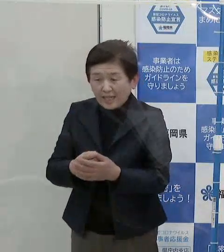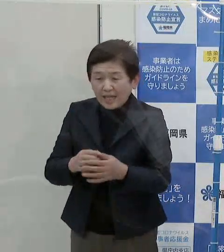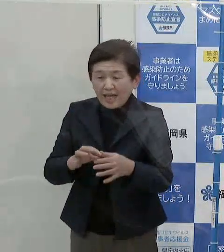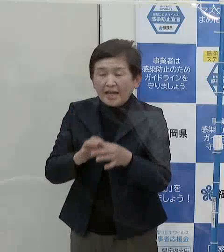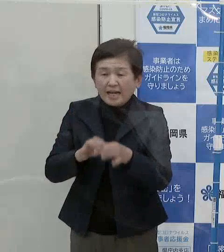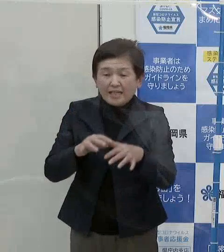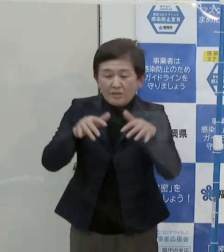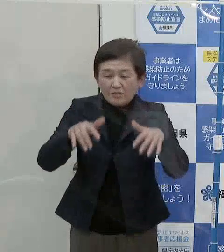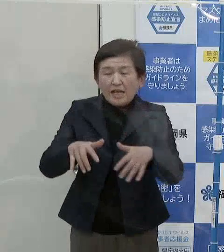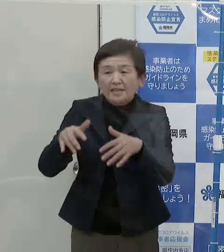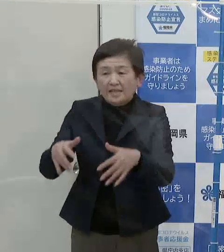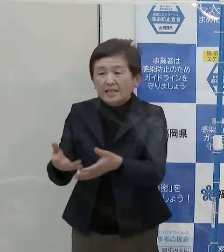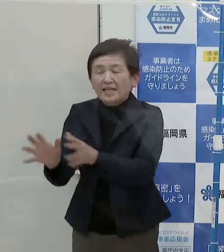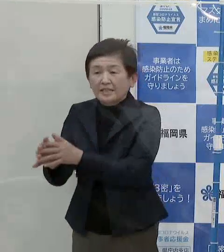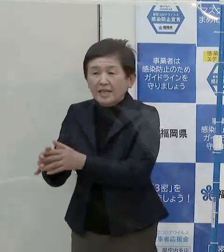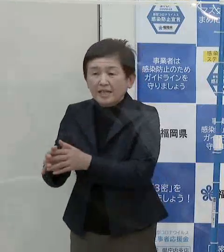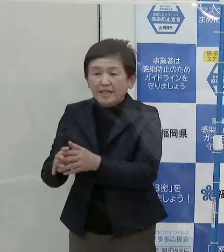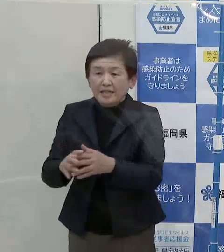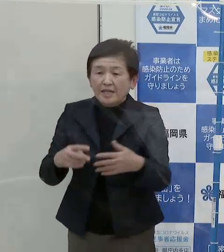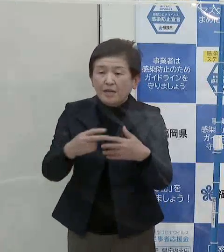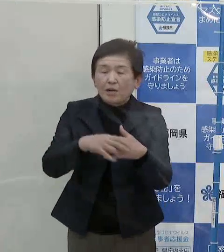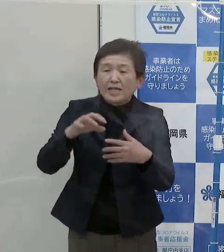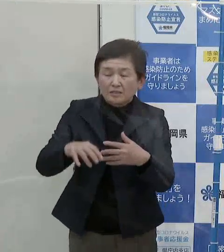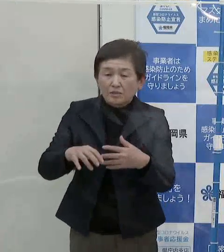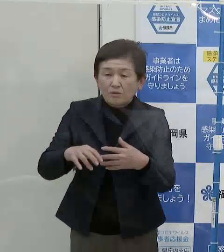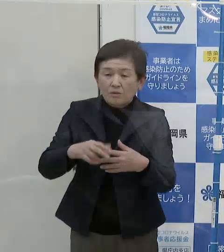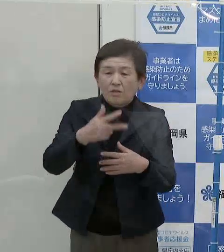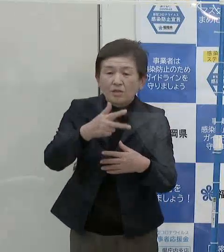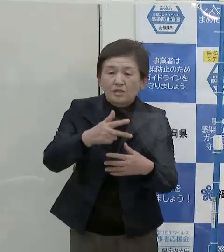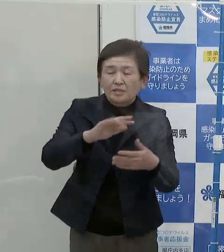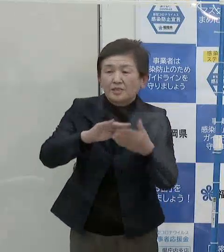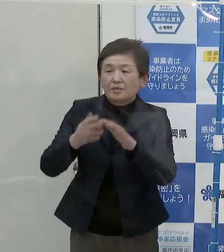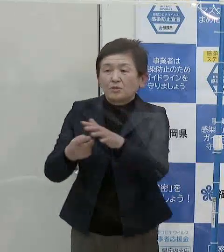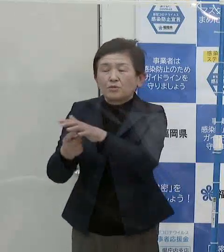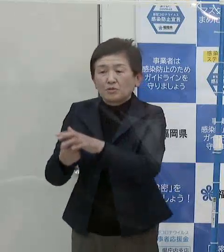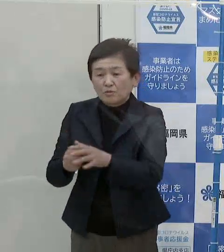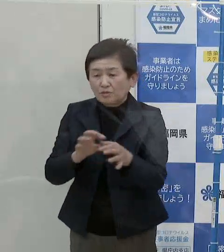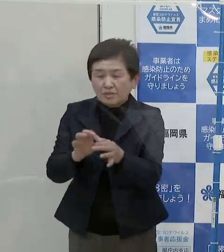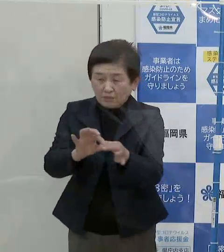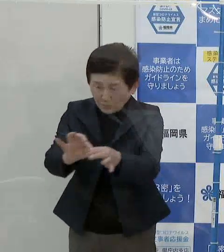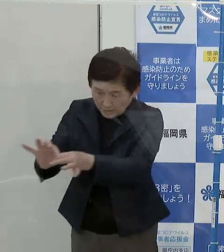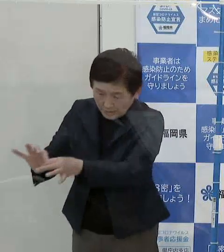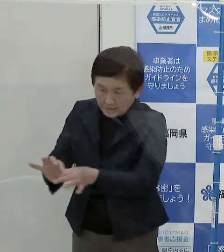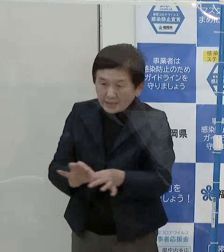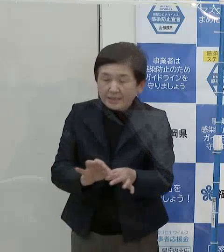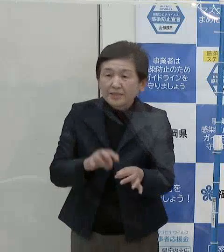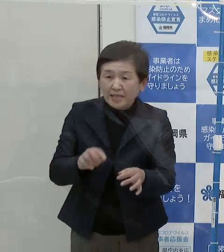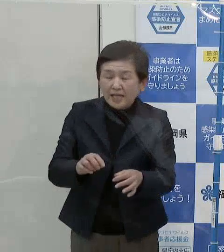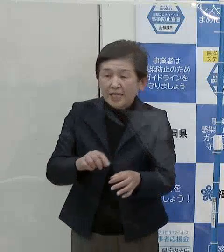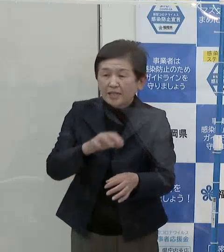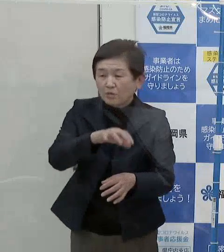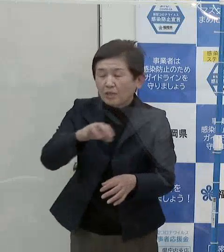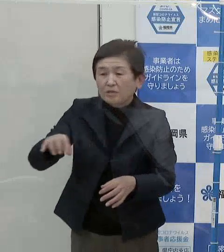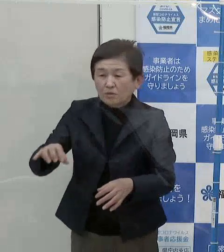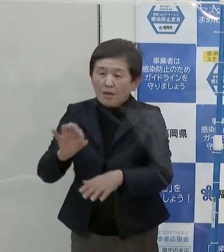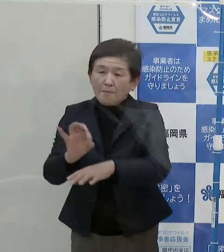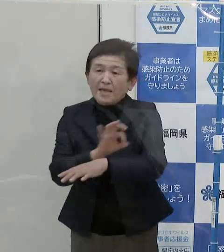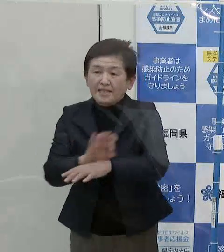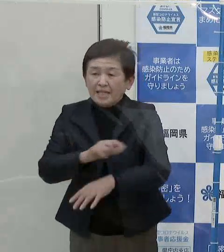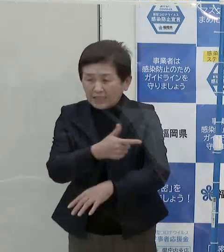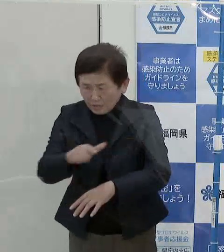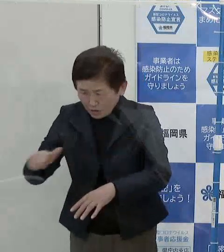通じたり、保健所を通じたり、市町村を通じたり、いろんなルート、いろんな媒体、いろん